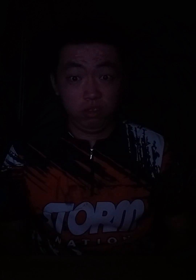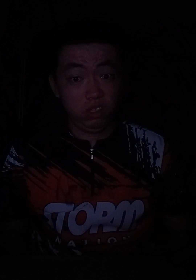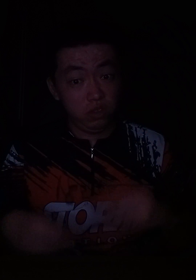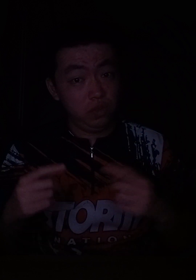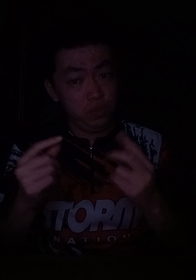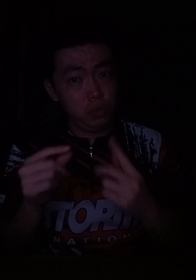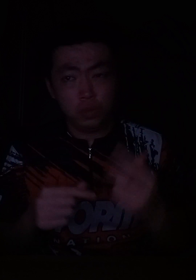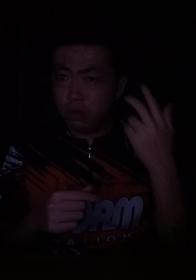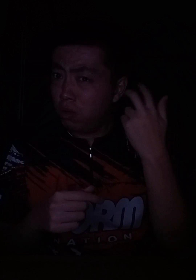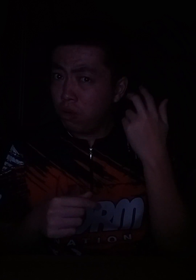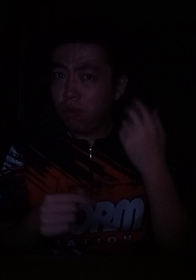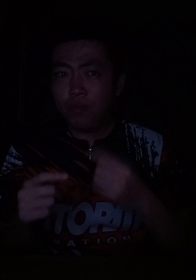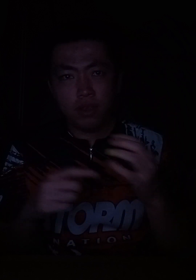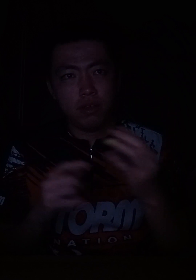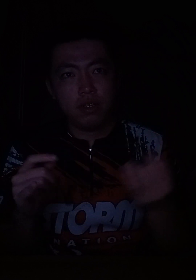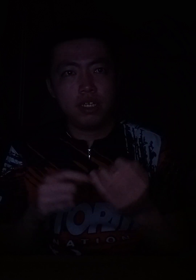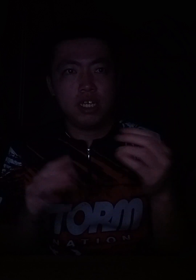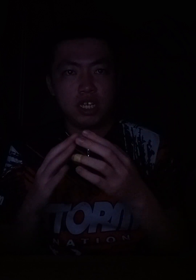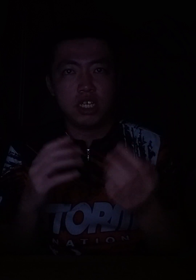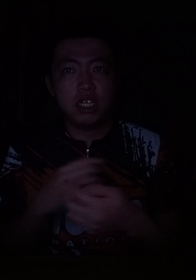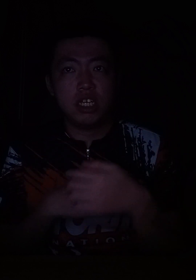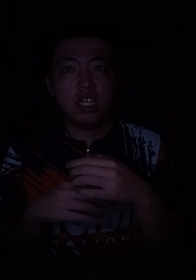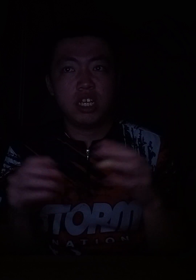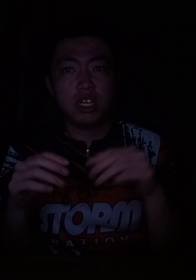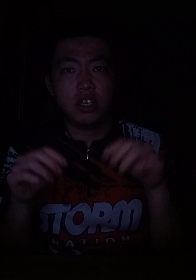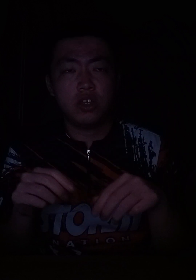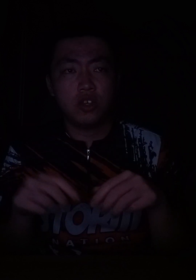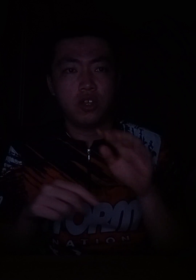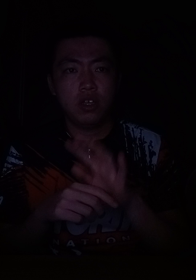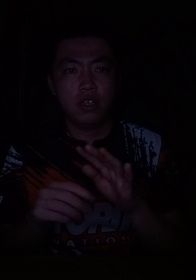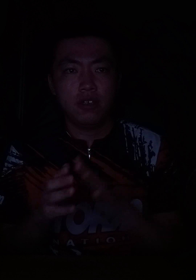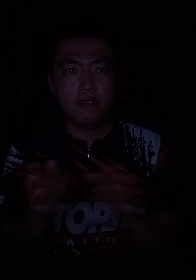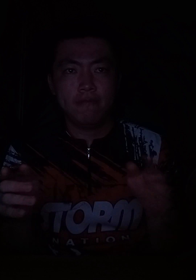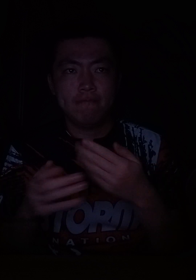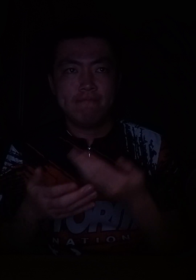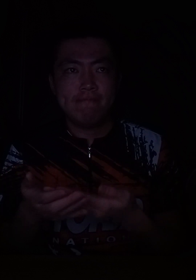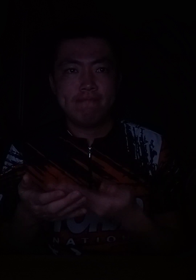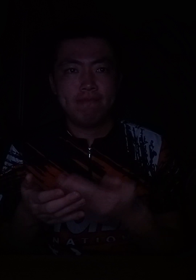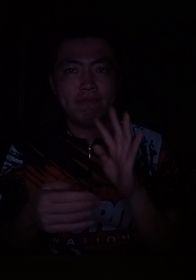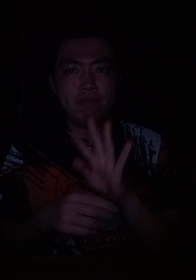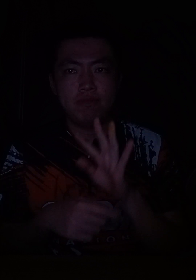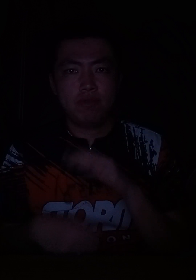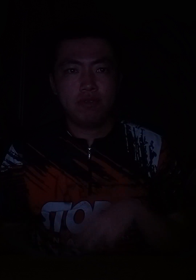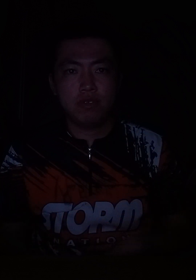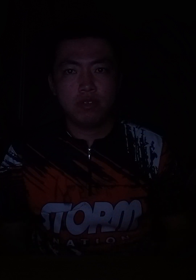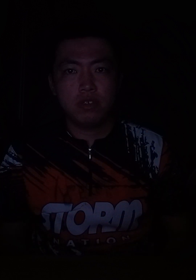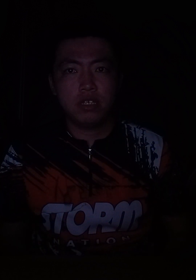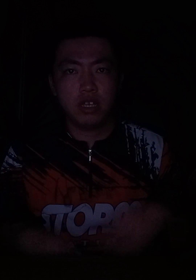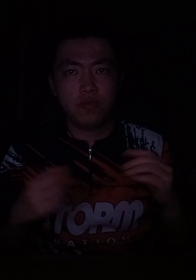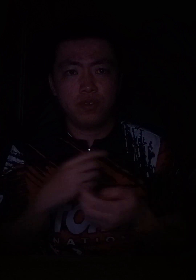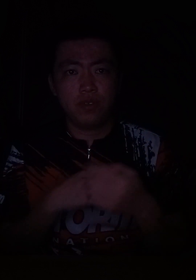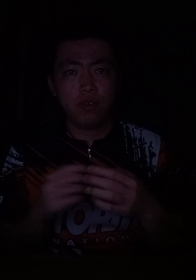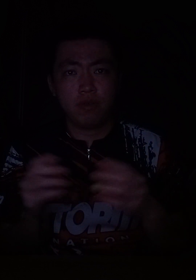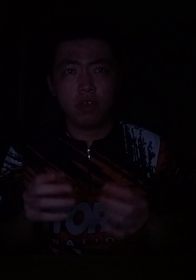휴대전화 통화를 하던 중 60대 여성 승객이 소리를 줄여달라고 하면서부터 시비가 붙은 걸로 알려졌습니다. A씨는 또 몇 년 전부터